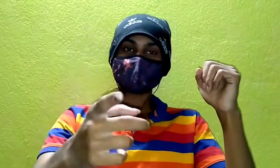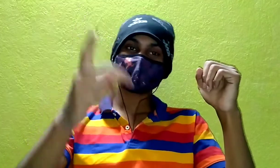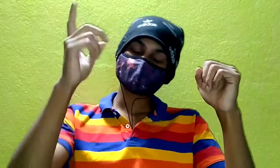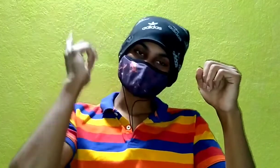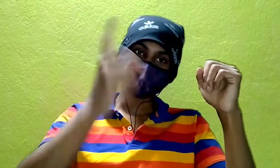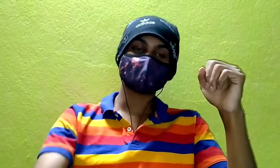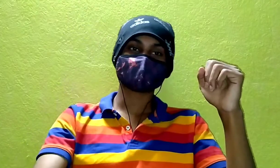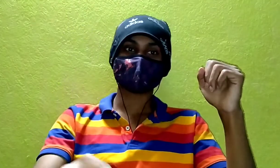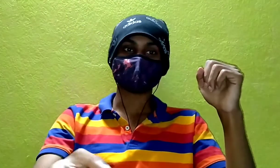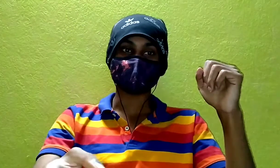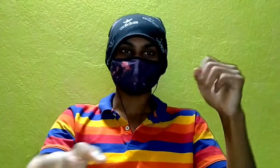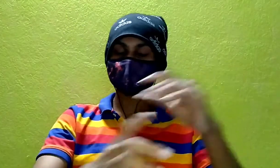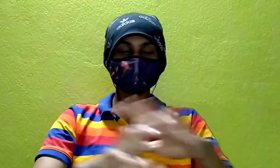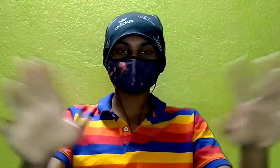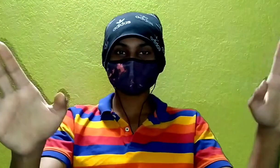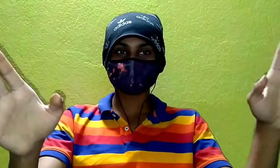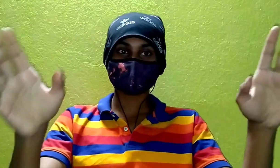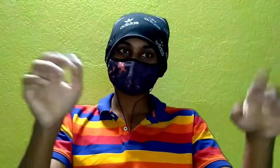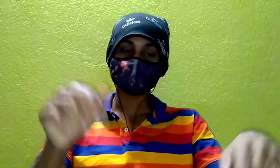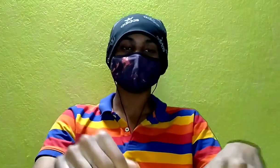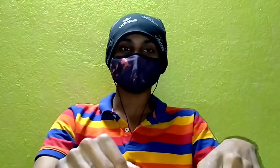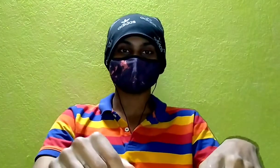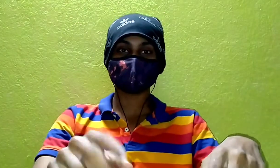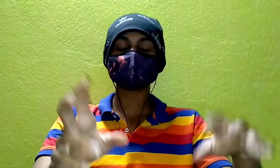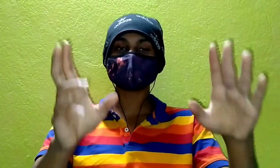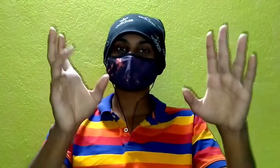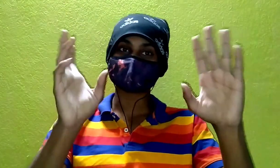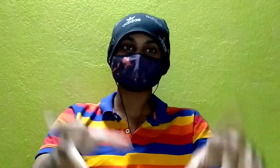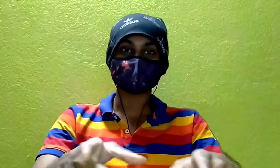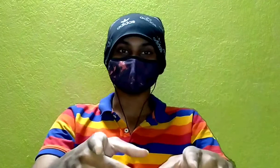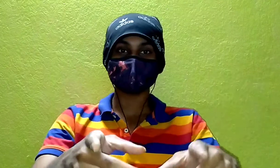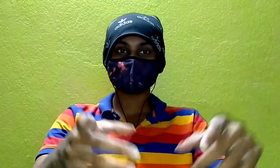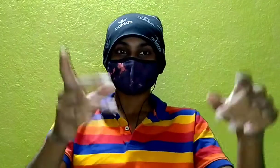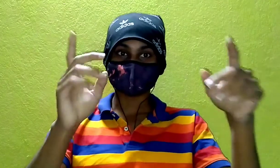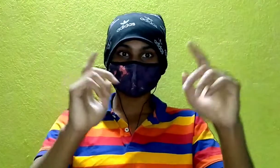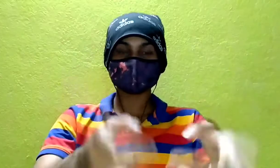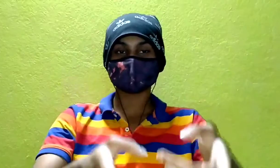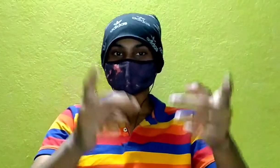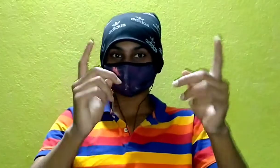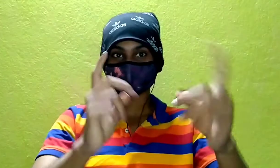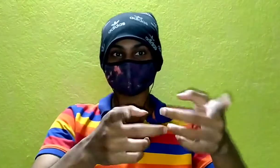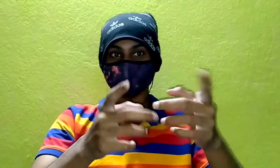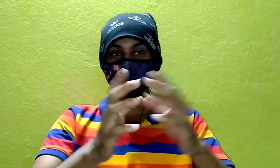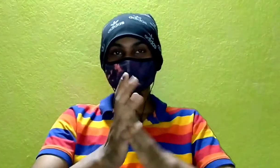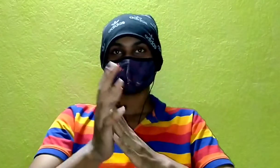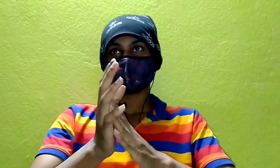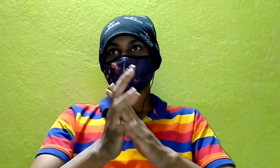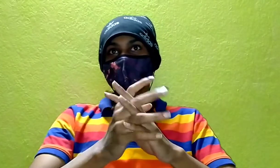उपलब्धि प्लैन मैं यह बोल रहा हूं क्यों ऑनलाइन हेलो मैं बोल रहा हूं कि सब कल कल नहीं आ जा रहा था सब कर दो है